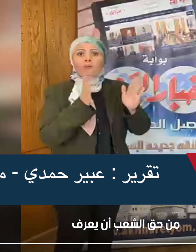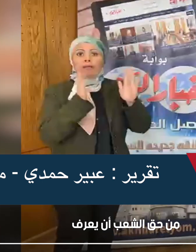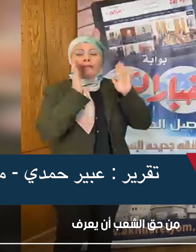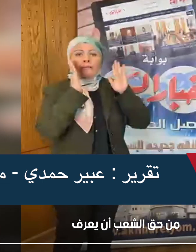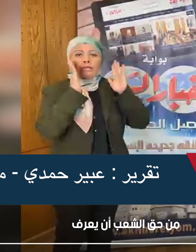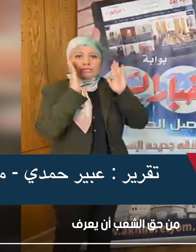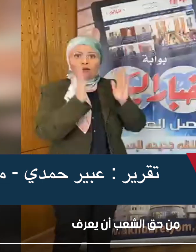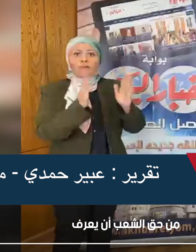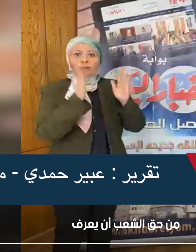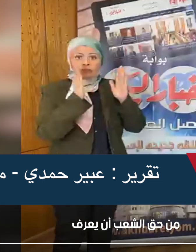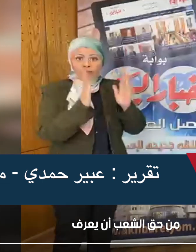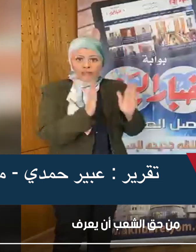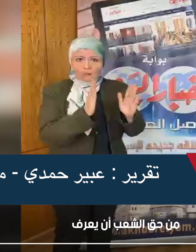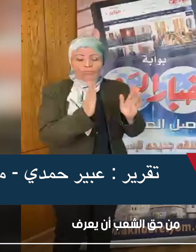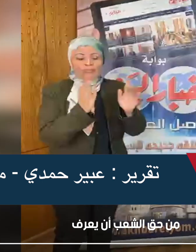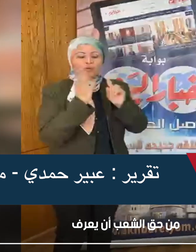هم من أصحاب البطاقات التموينية،